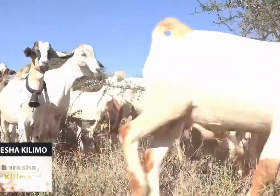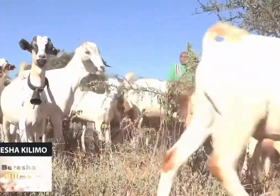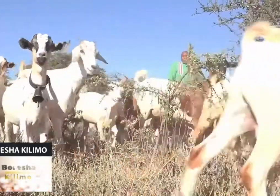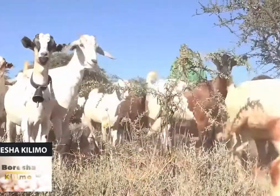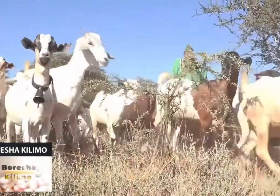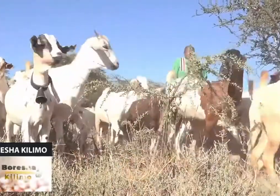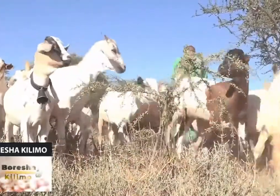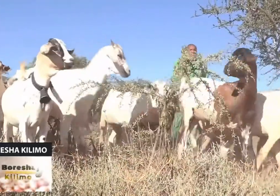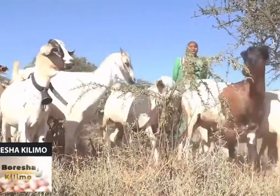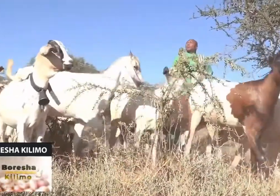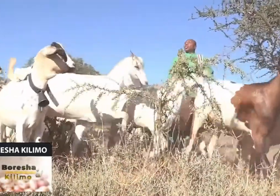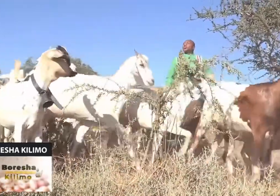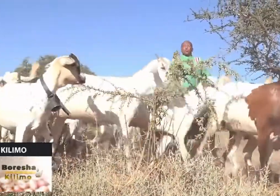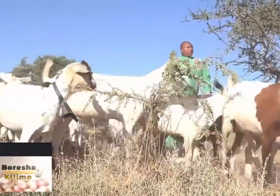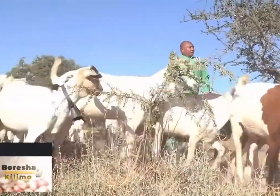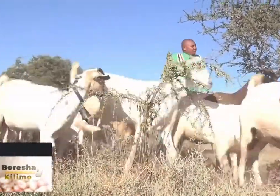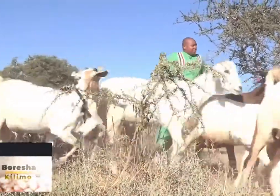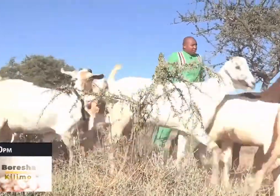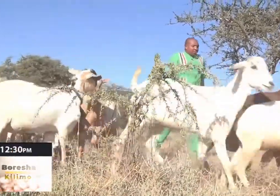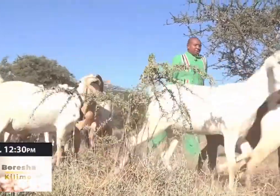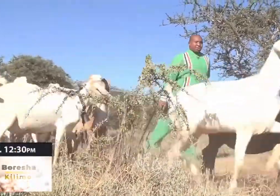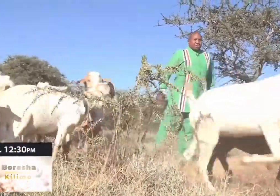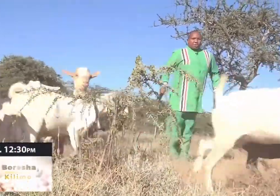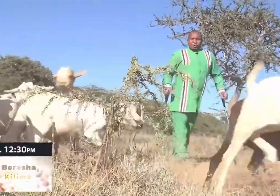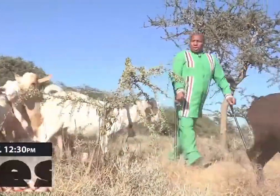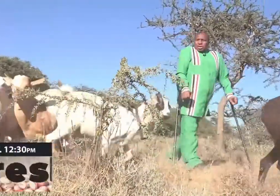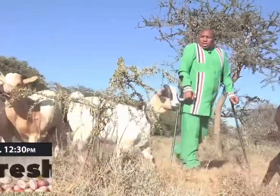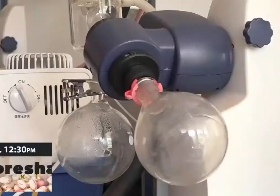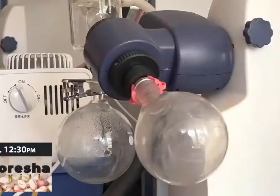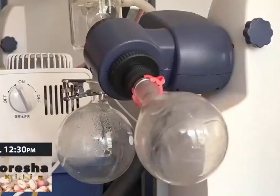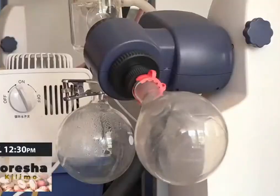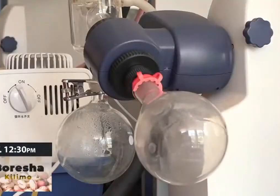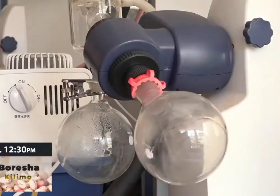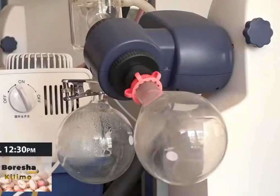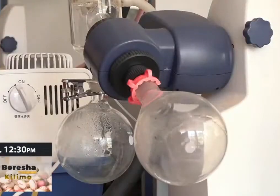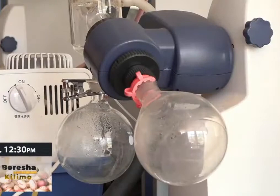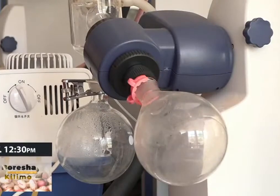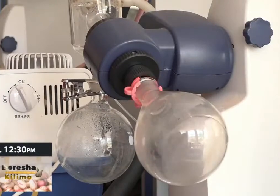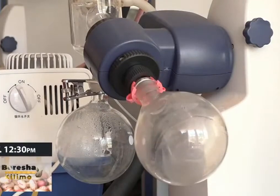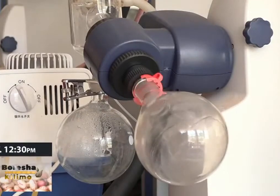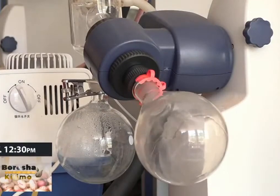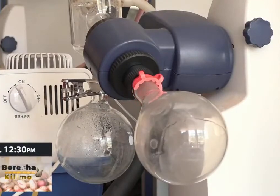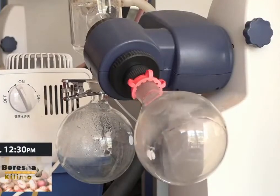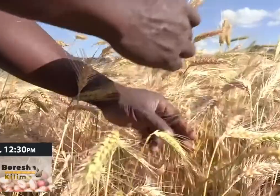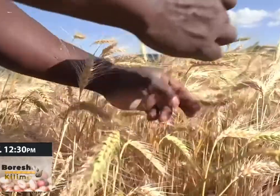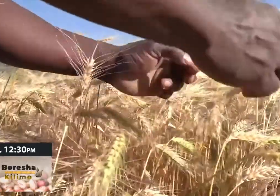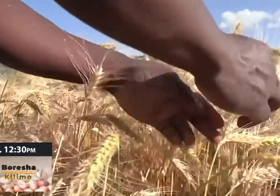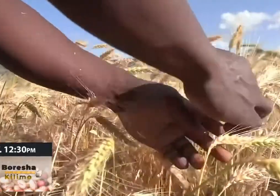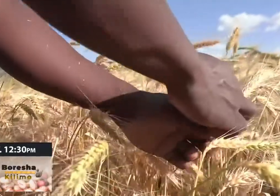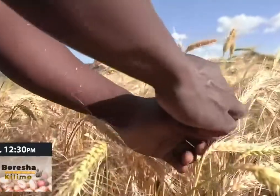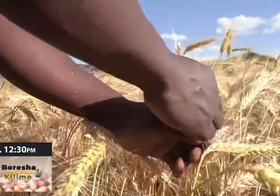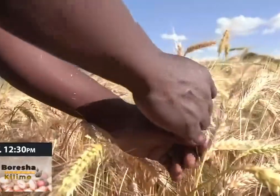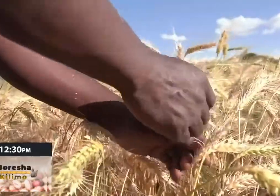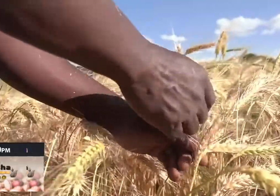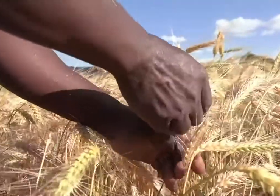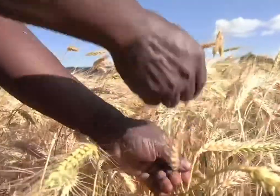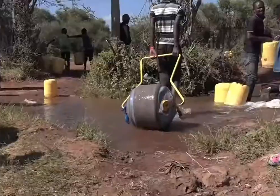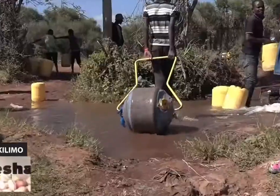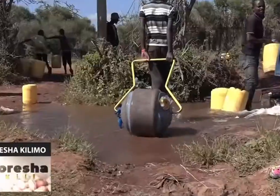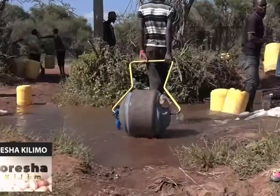Kutoka kuwa jamii ya kuhamahama na sasa kujumuisha kilimo katika mitindo yao